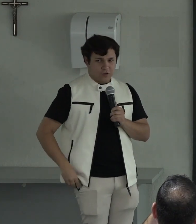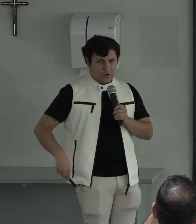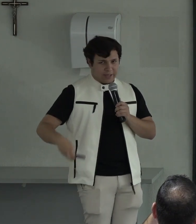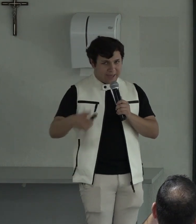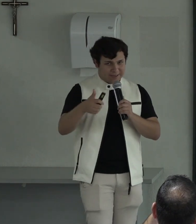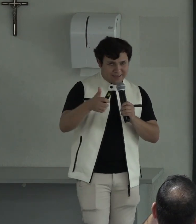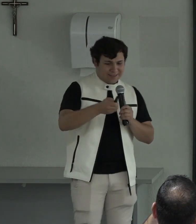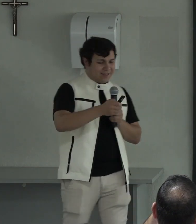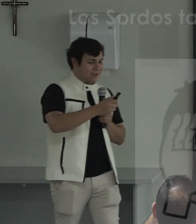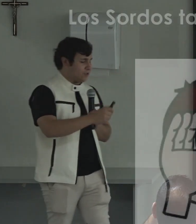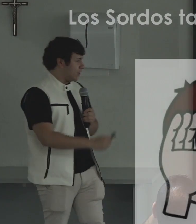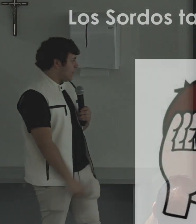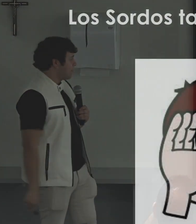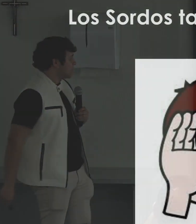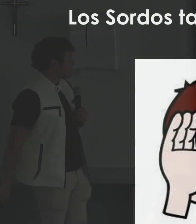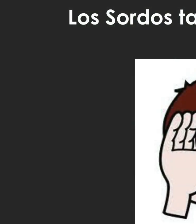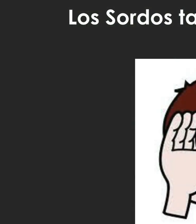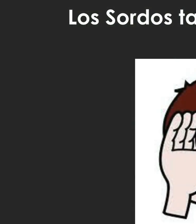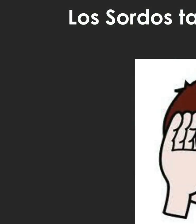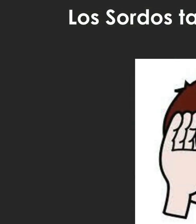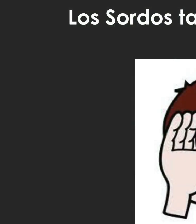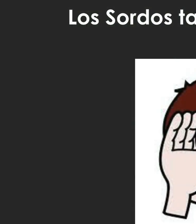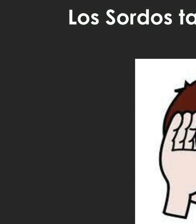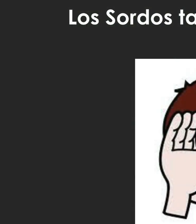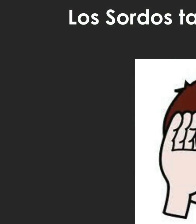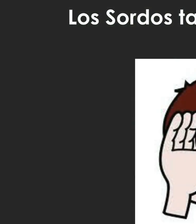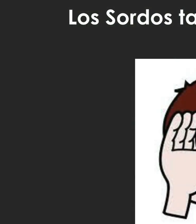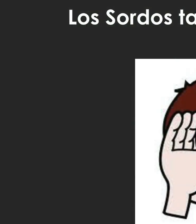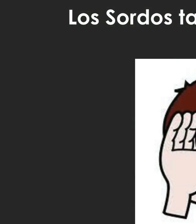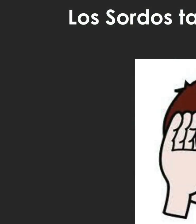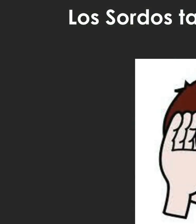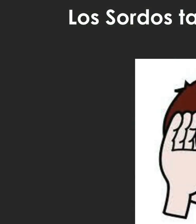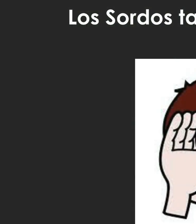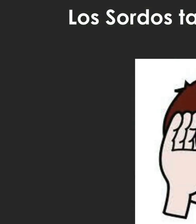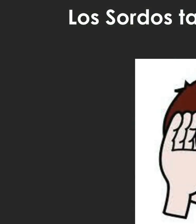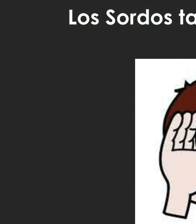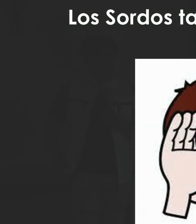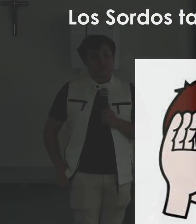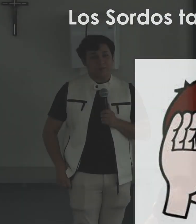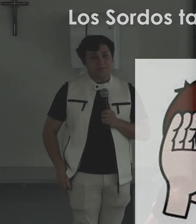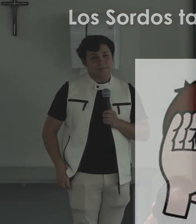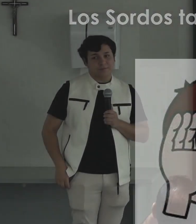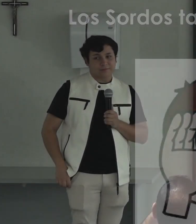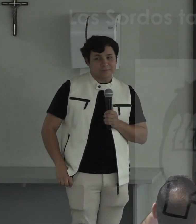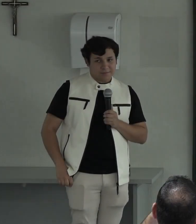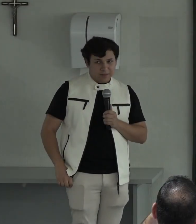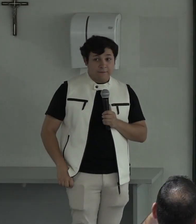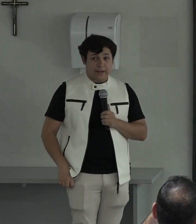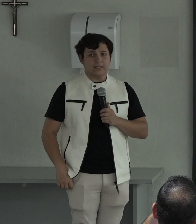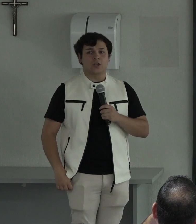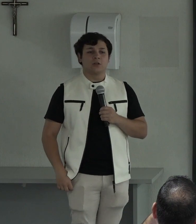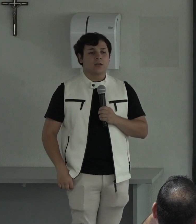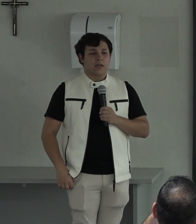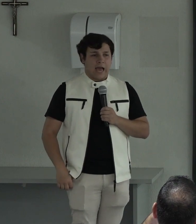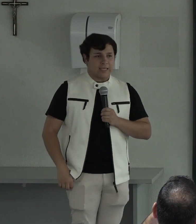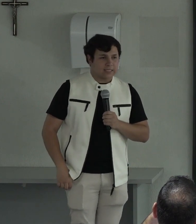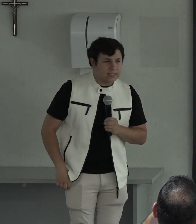¿Ok? Continuamos. Los sordos también son mudos. ¿Cierto o falso más o menos? Falso. Hay